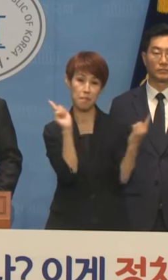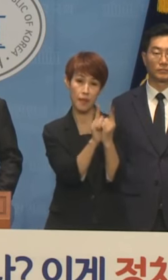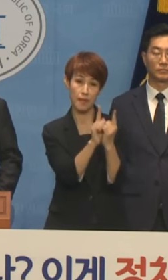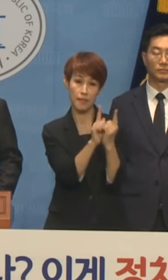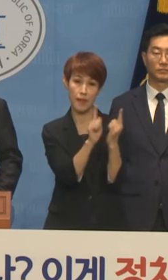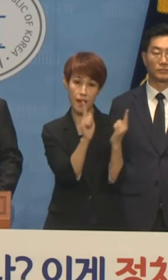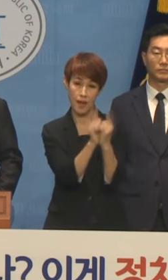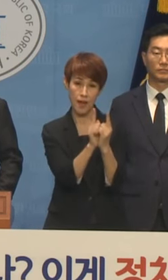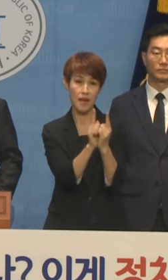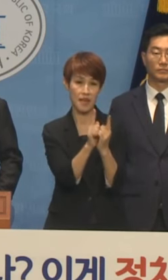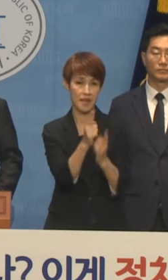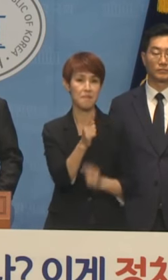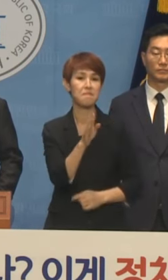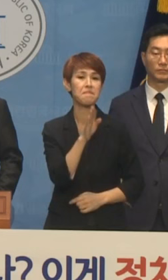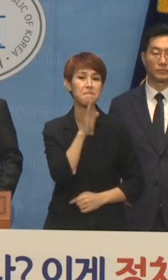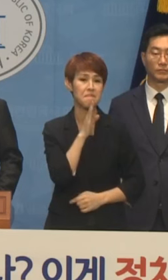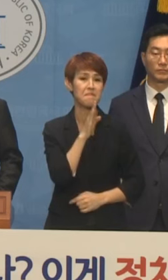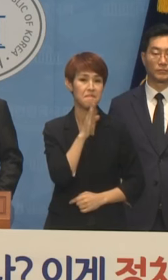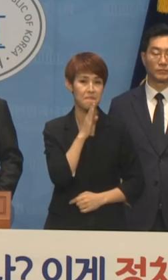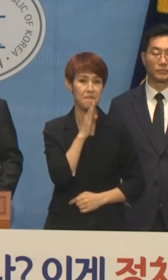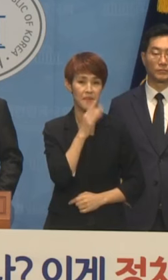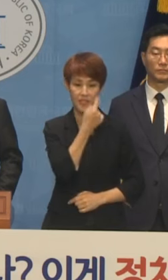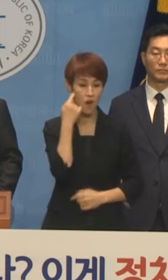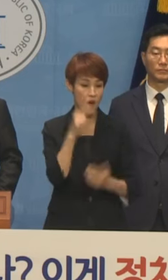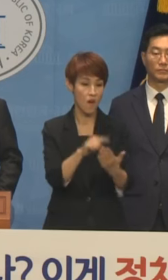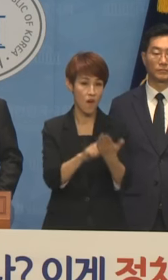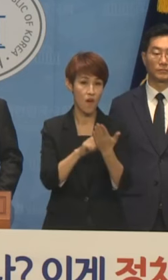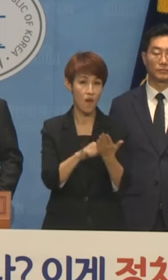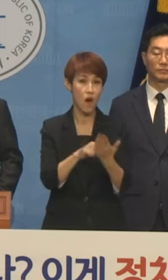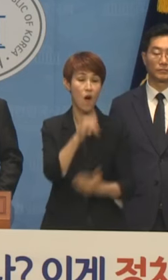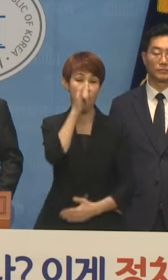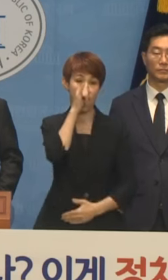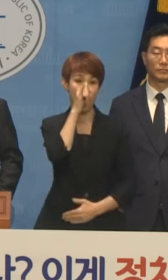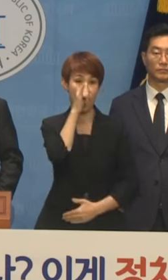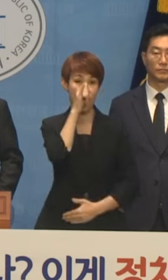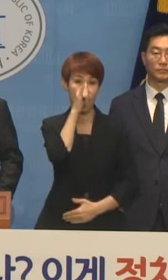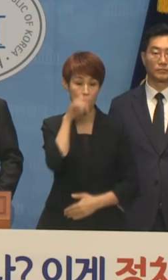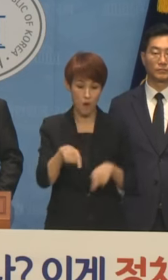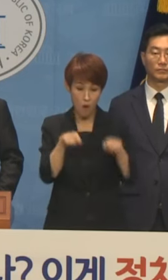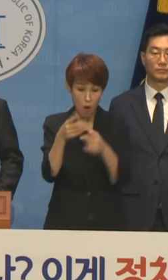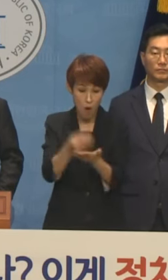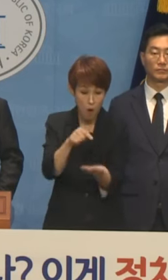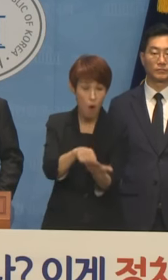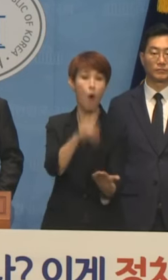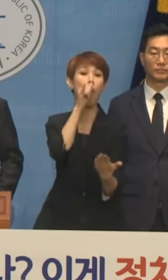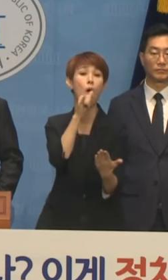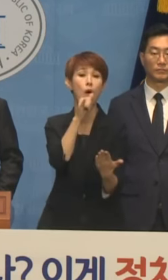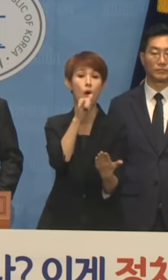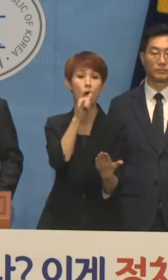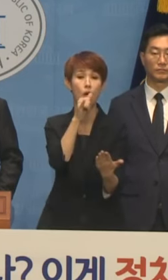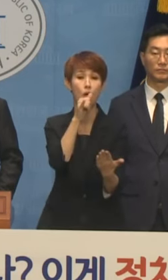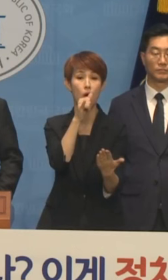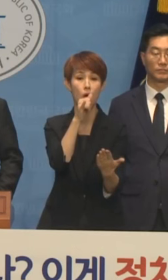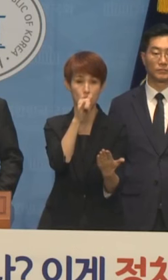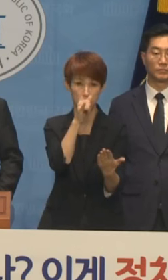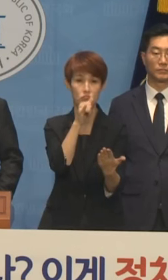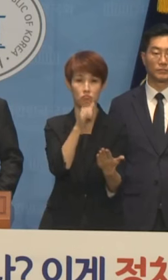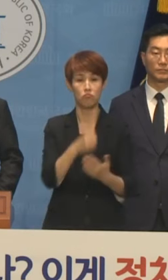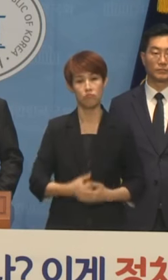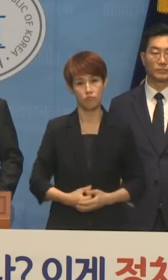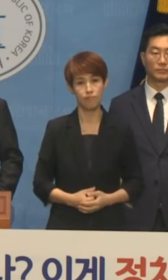만남이 있었다라고 하는 것은 여러 가지 증거를 통해서 저희가 확보한 녹취 파일을 통해서도 만이라도